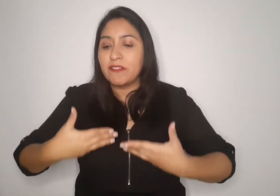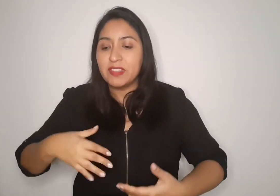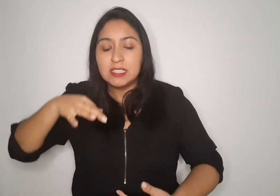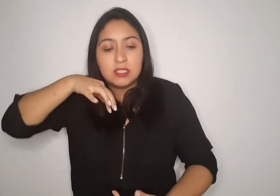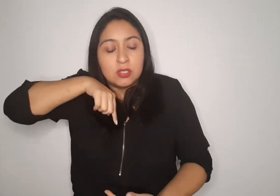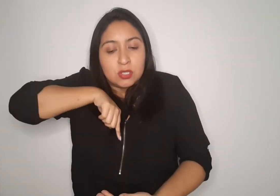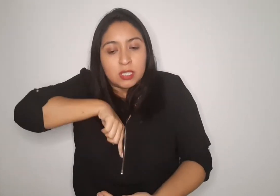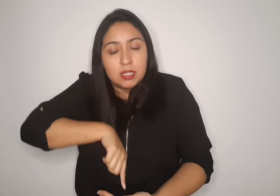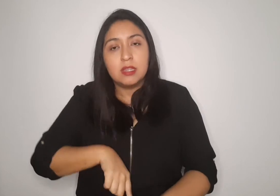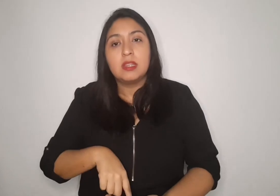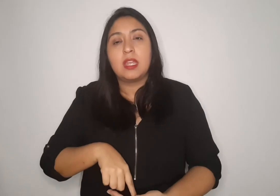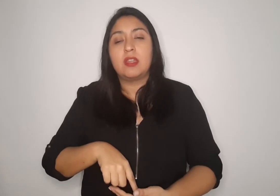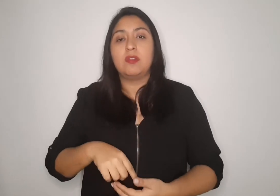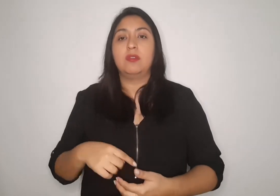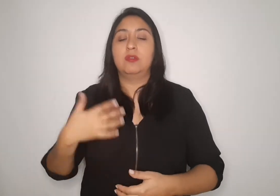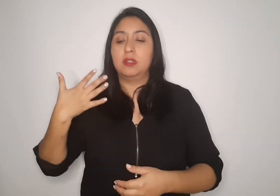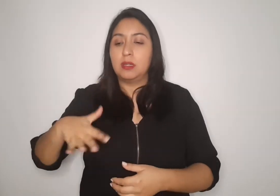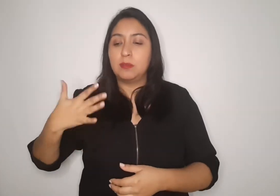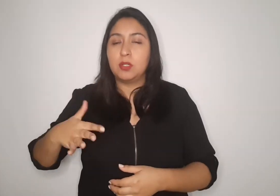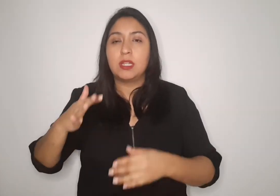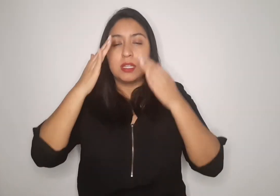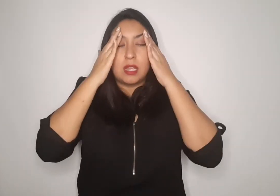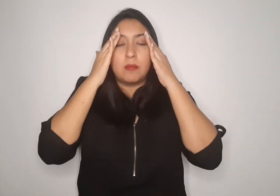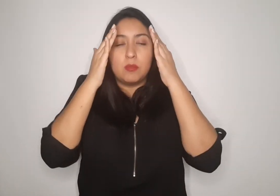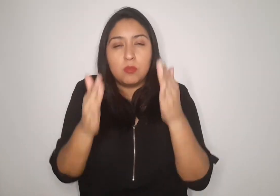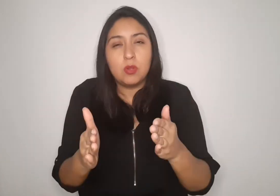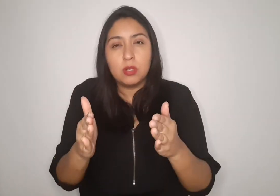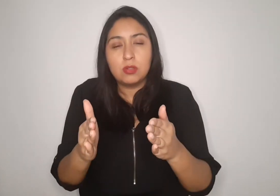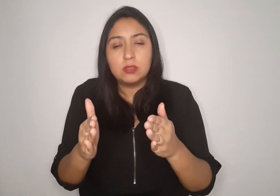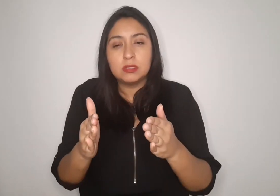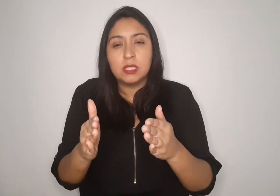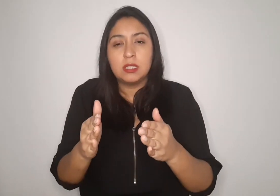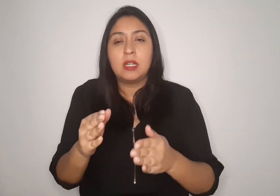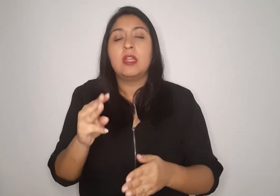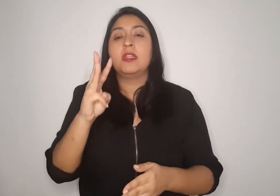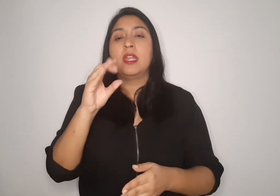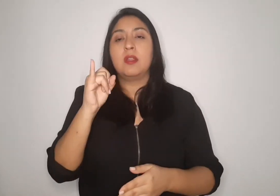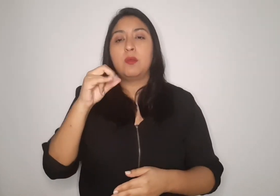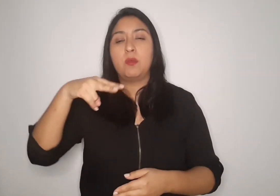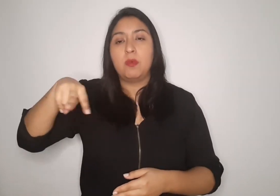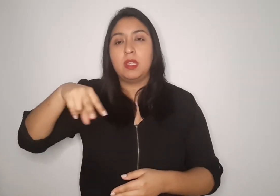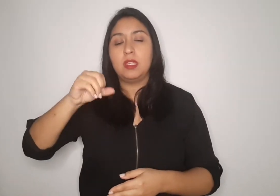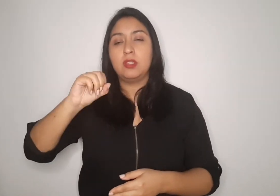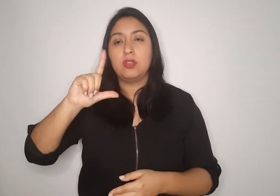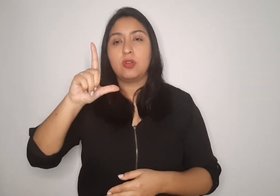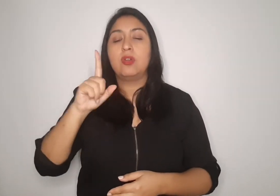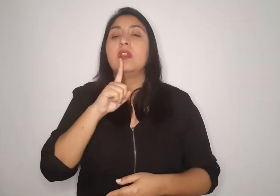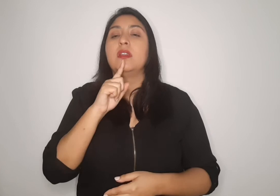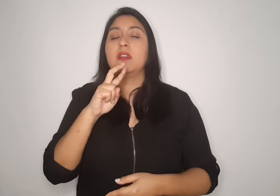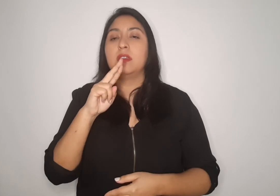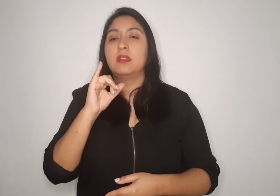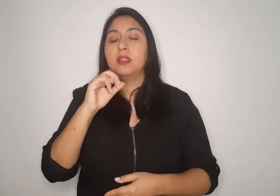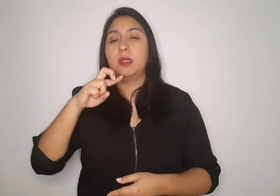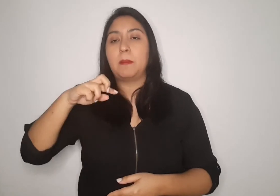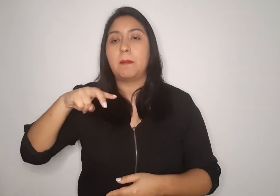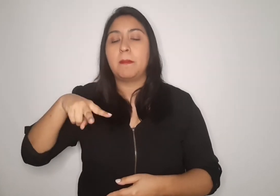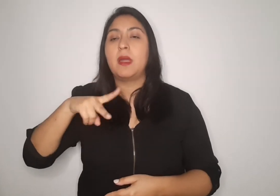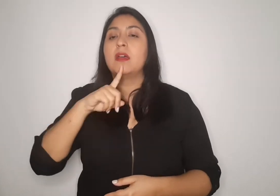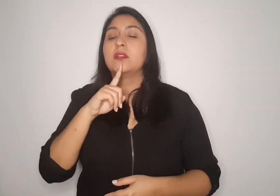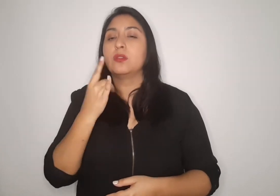Entonces hay que estar muy concentrados en este huiñol tripanto. Es a la familia. No es casualidad que sea hacia el